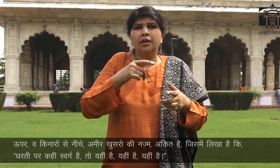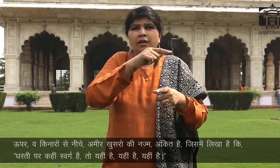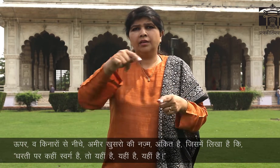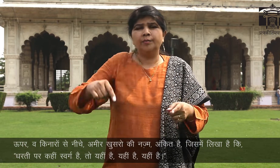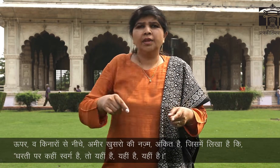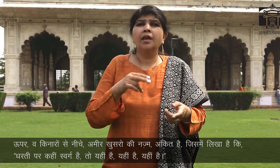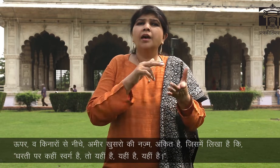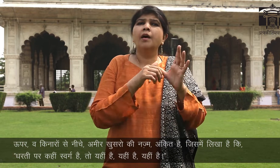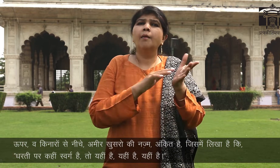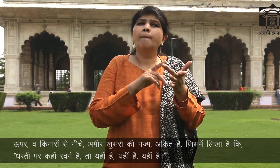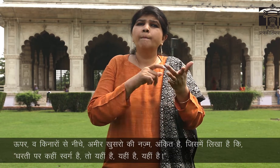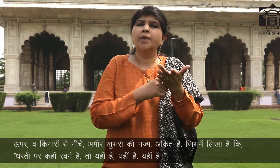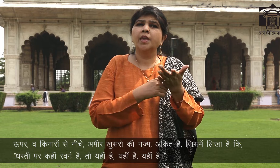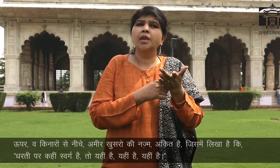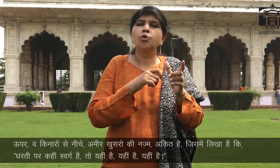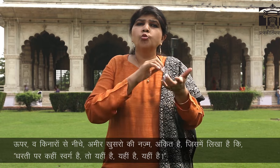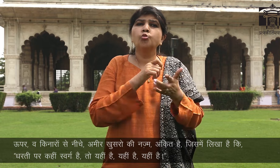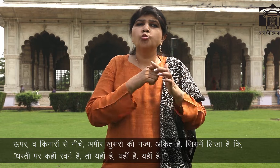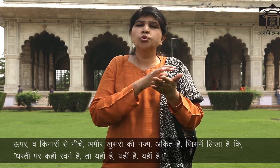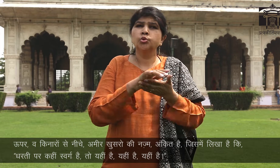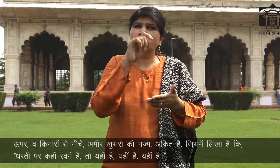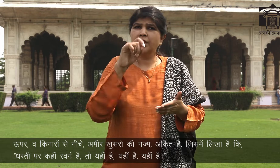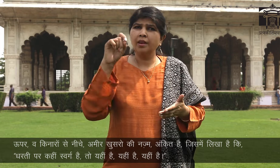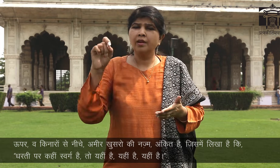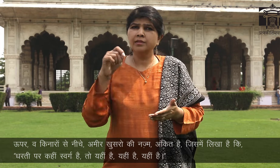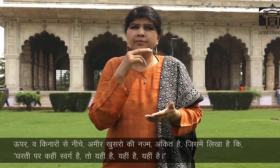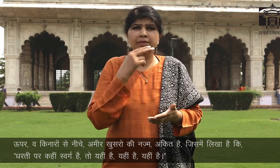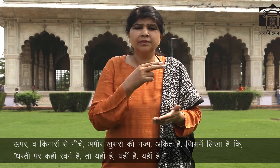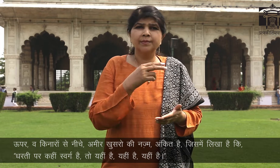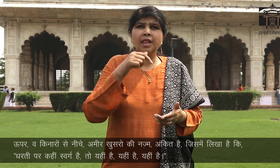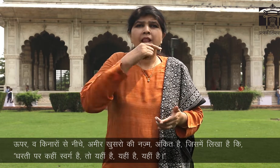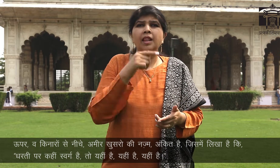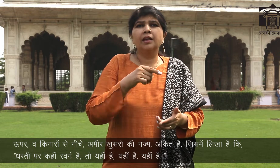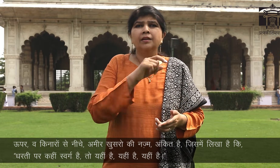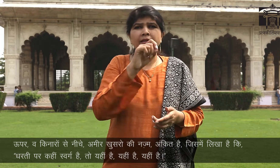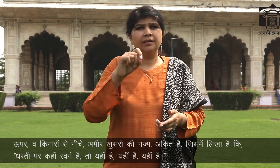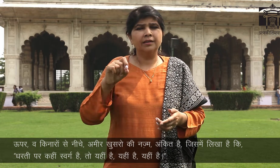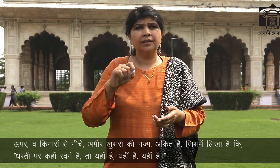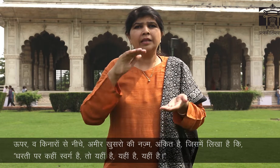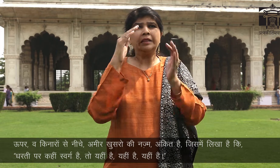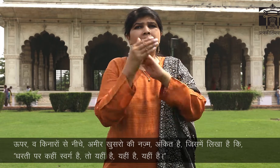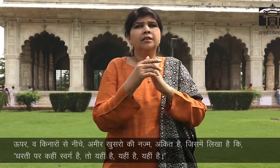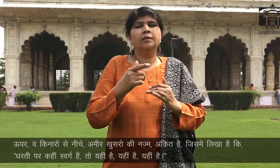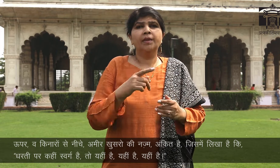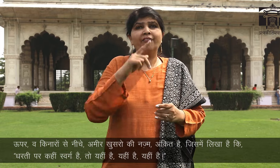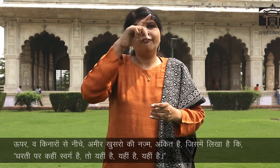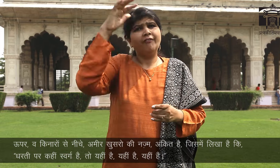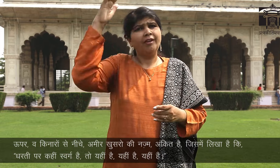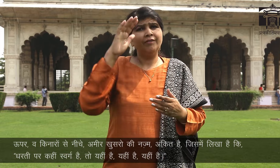नज्म अंकित है, जिसमें लिखा है कि धरती पर कहीं स्वर्ग है तो यही है, यही